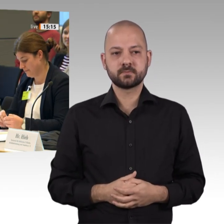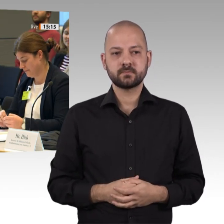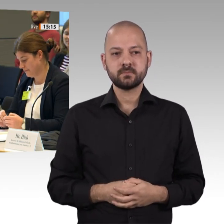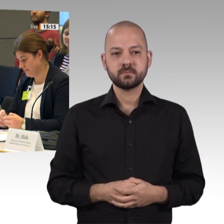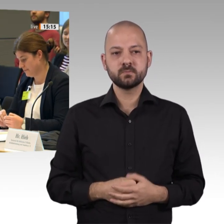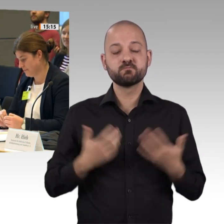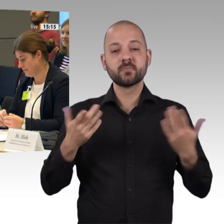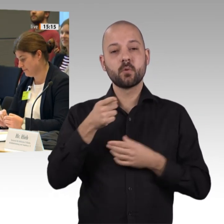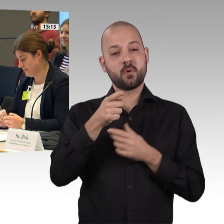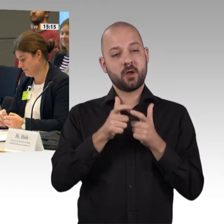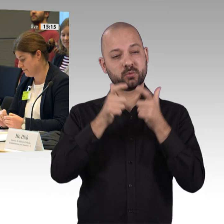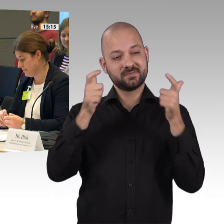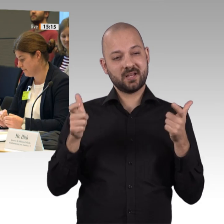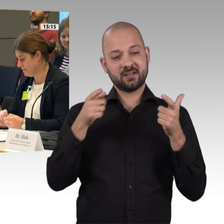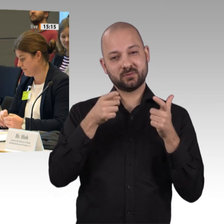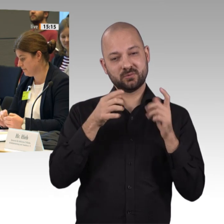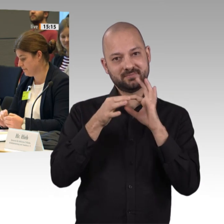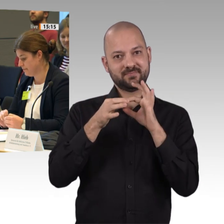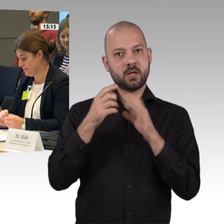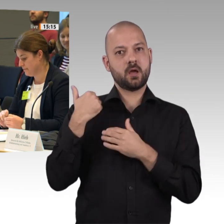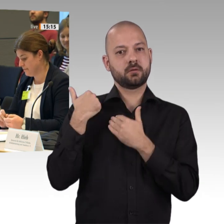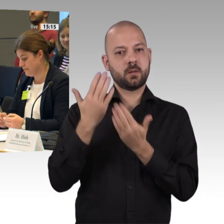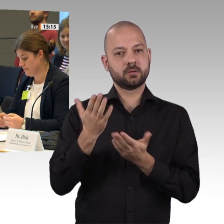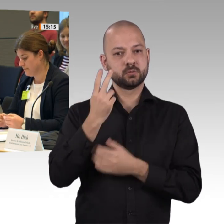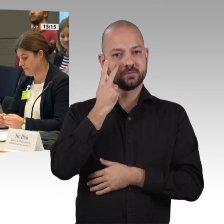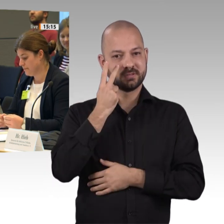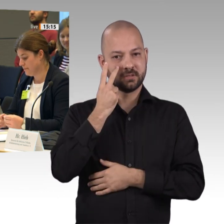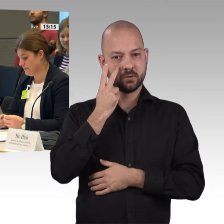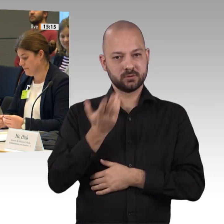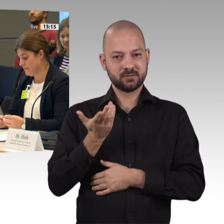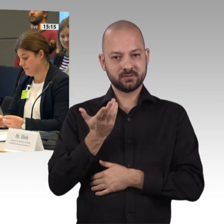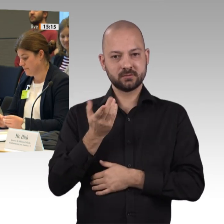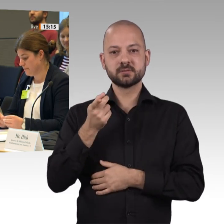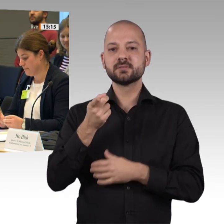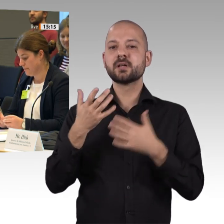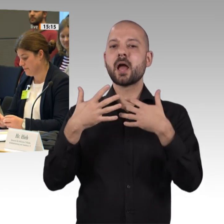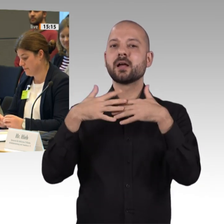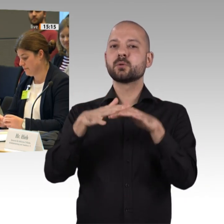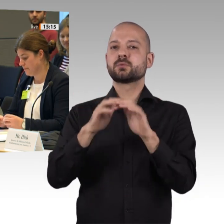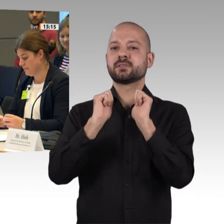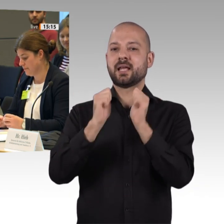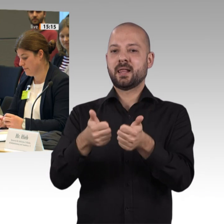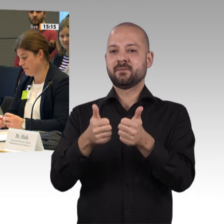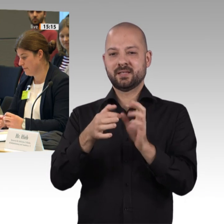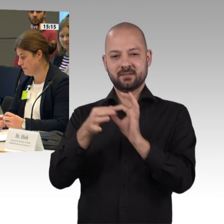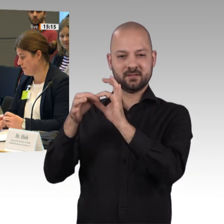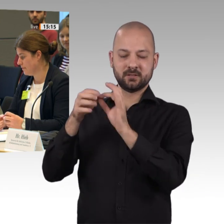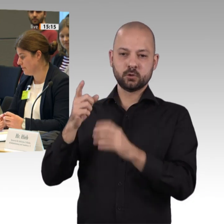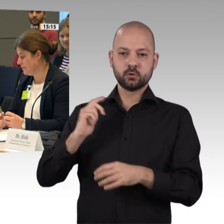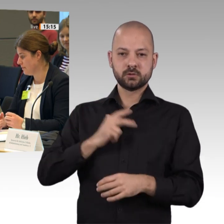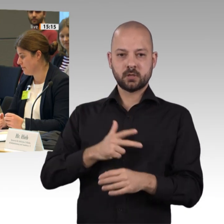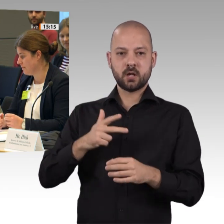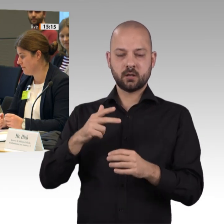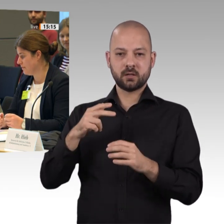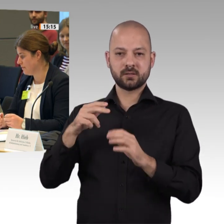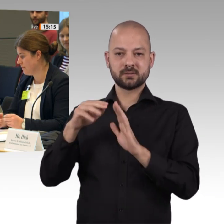bewertet die freie Wohlfahrtspflege ausdrücklich positiv. Das hatten wir auch schon, als die Koalitionsvereinbarung getroffen wurde, gefordert. Als Beispiel seien hier nochmal,